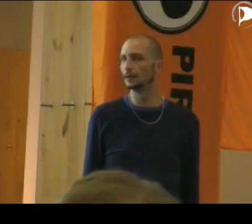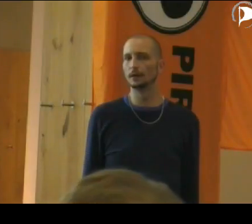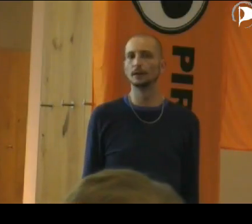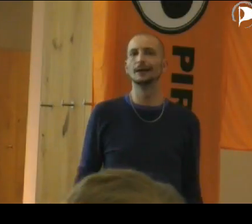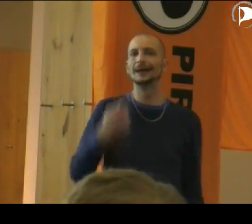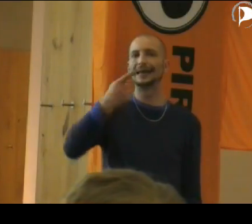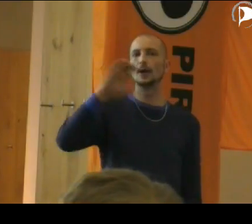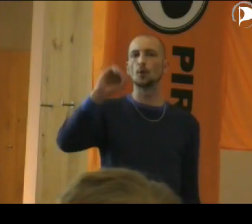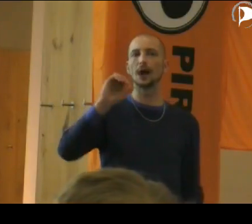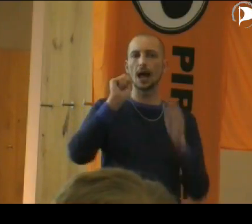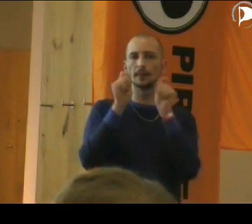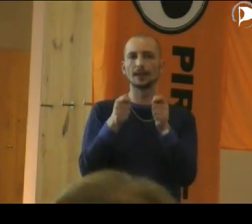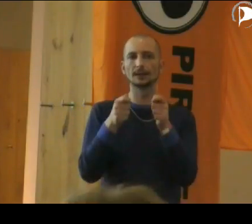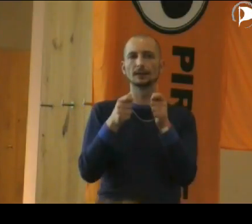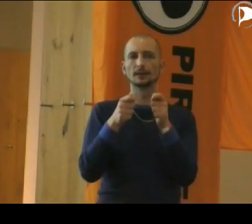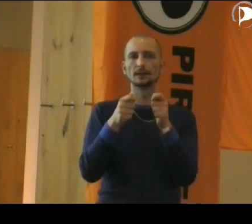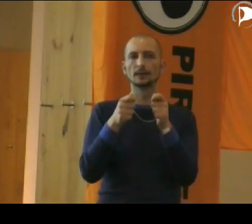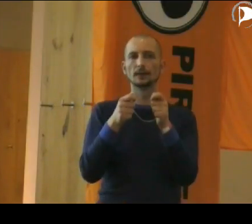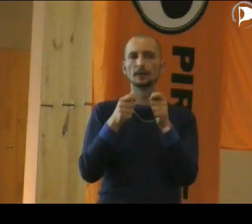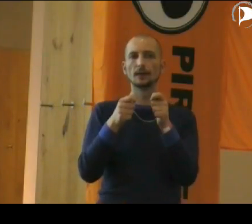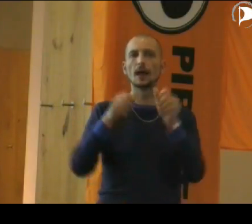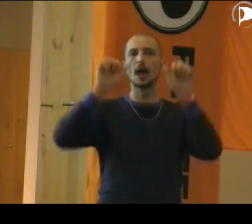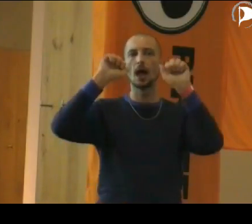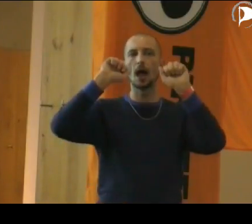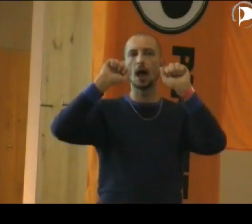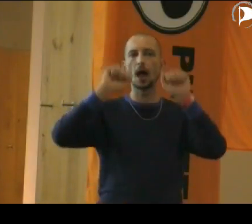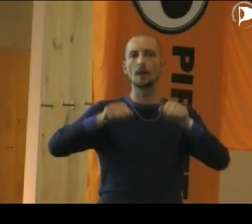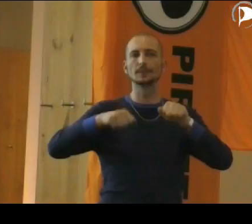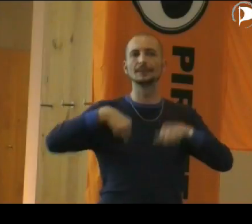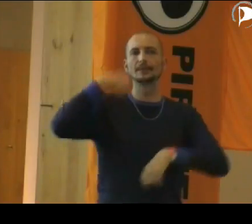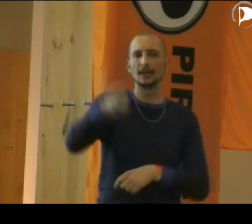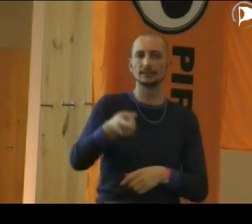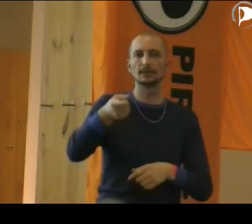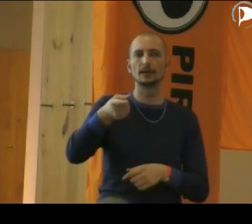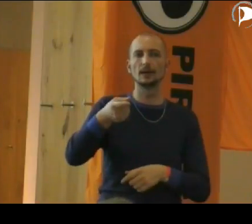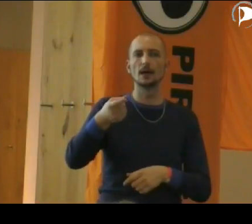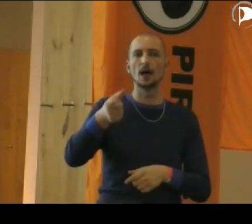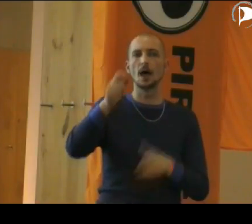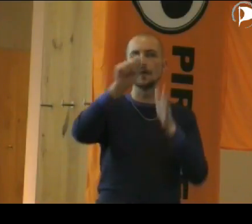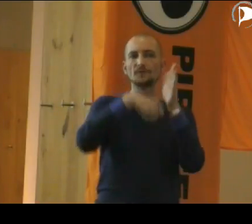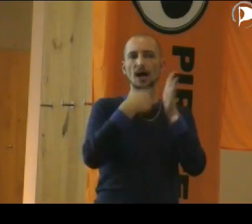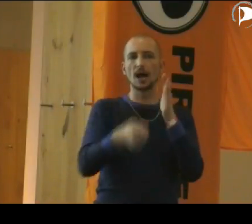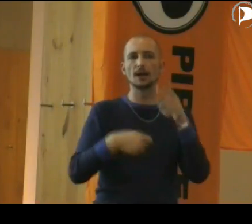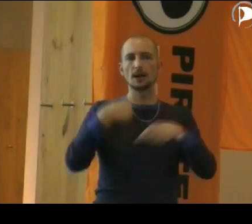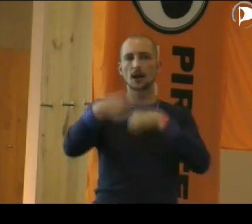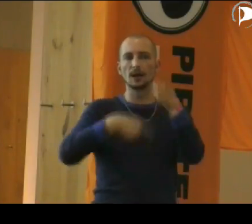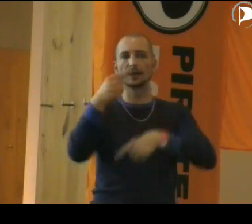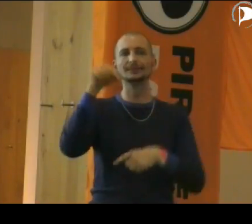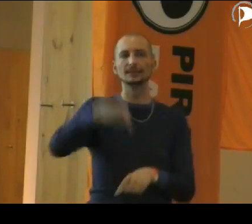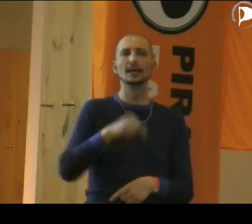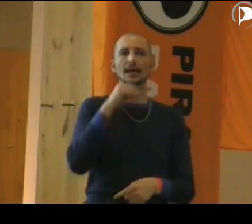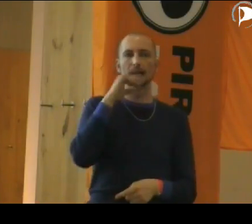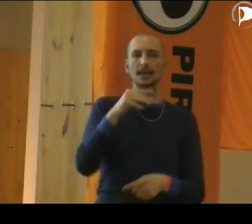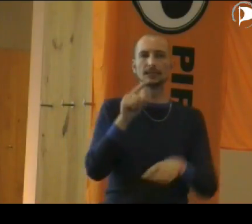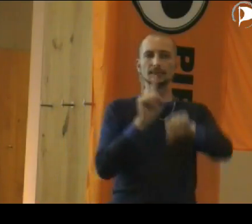ich würde gern einen antrag stellen dass ab dem nächsten kandidaten wahlgang also ich weiß dass inzwischen durch mich kann die redezeit kandidaten auf